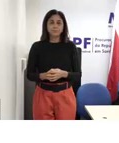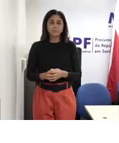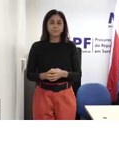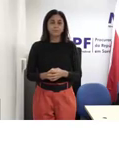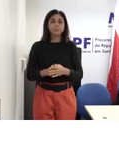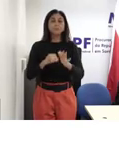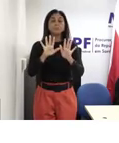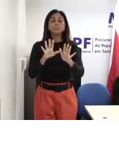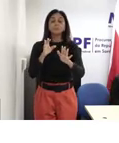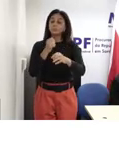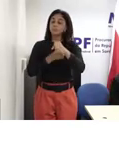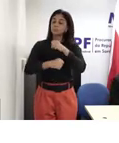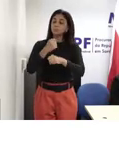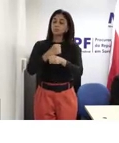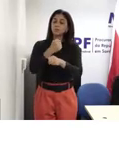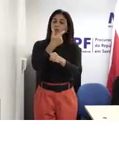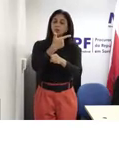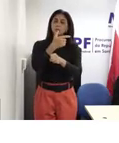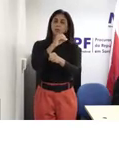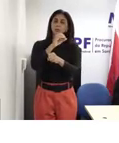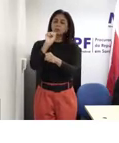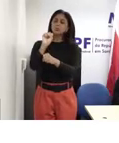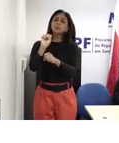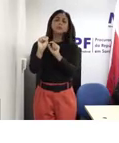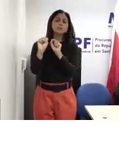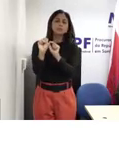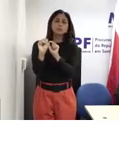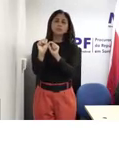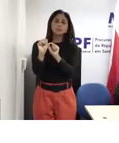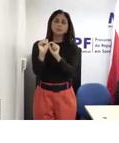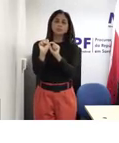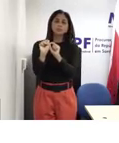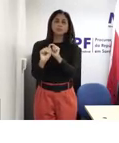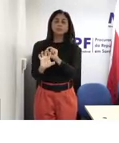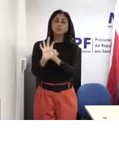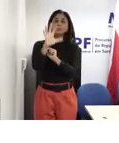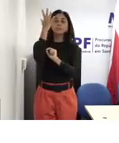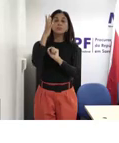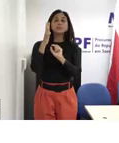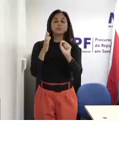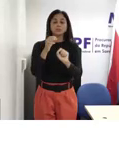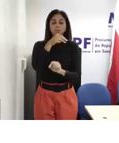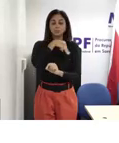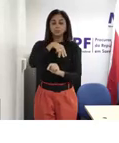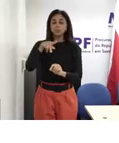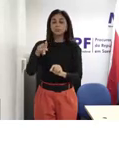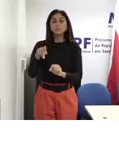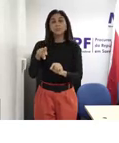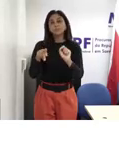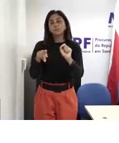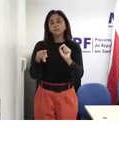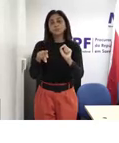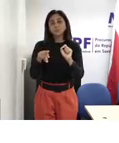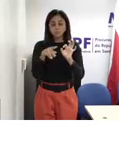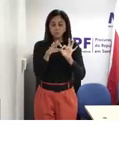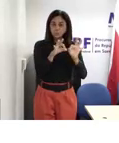2008 Por que 2008 tinha sido outro pico que em 2008 foi quando o MPF fez um compromisso extrajudicial com o